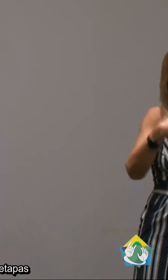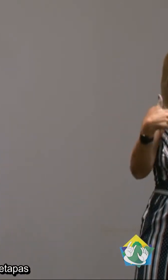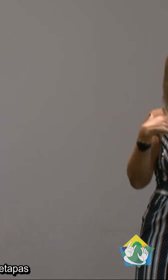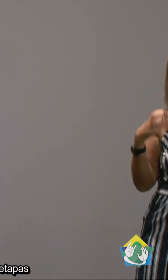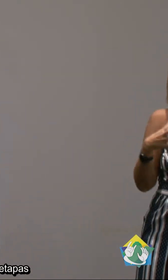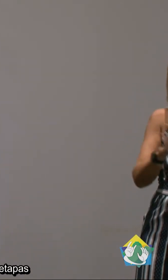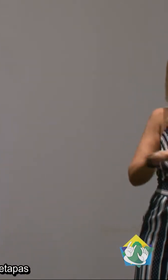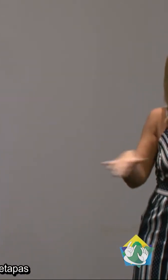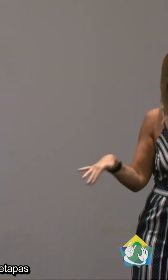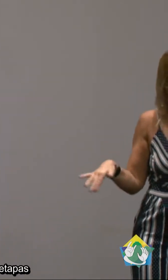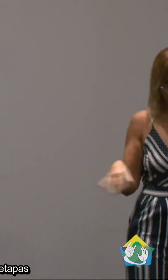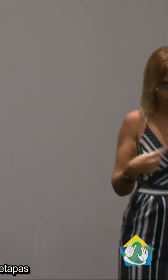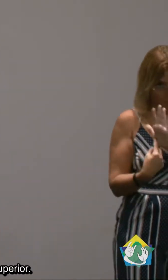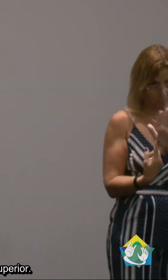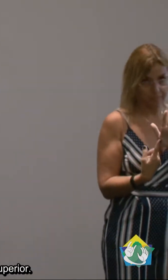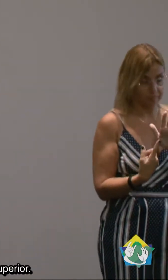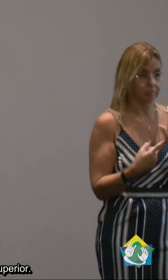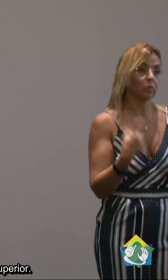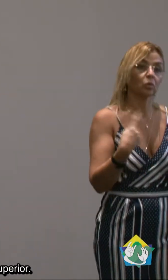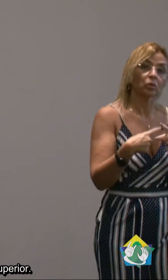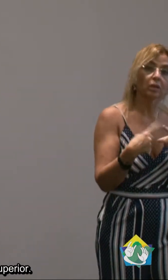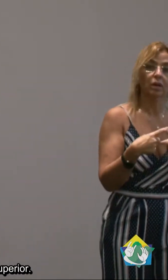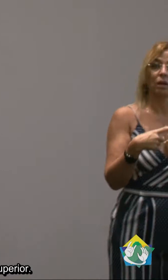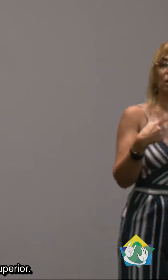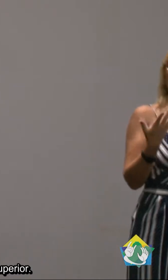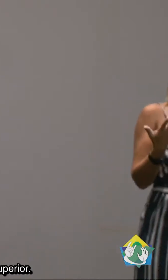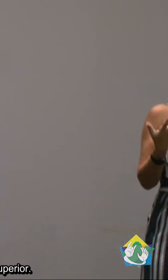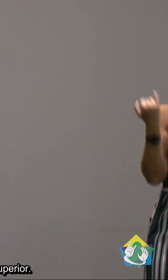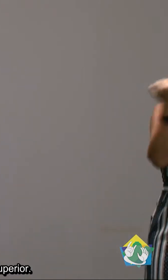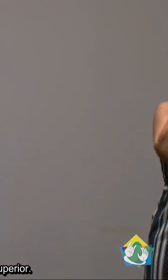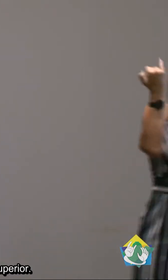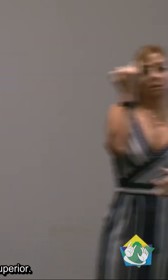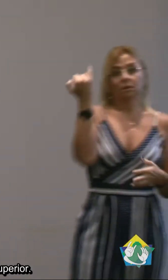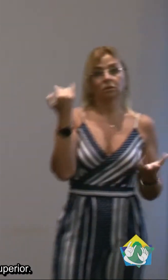com várias etapas educacionais e hoje eu estou no ensino superior.